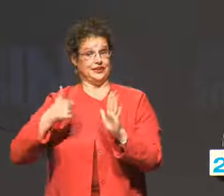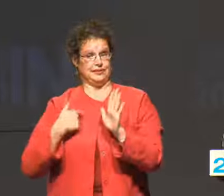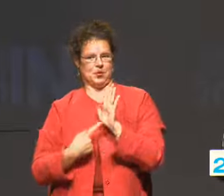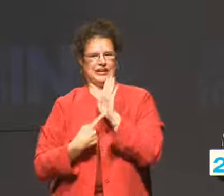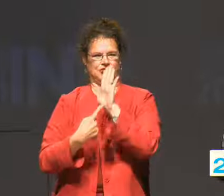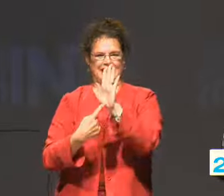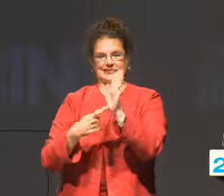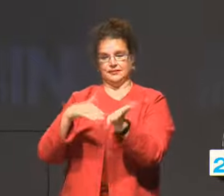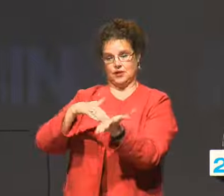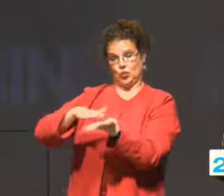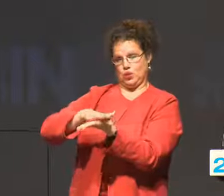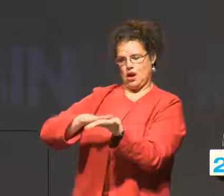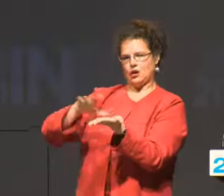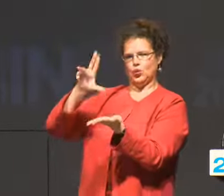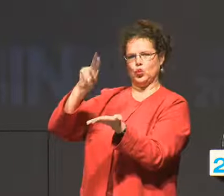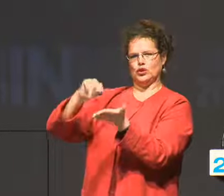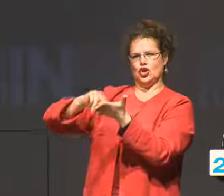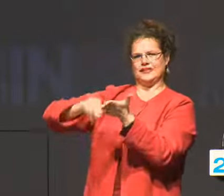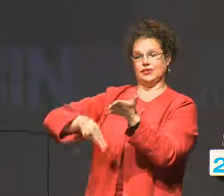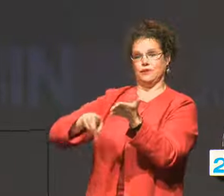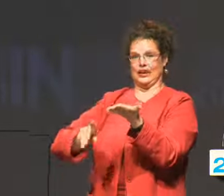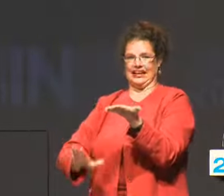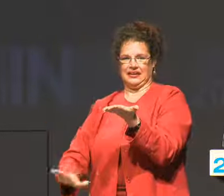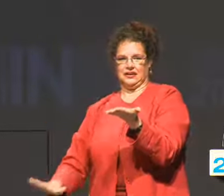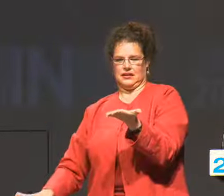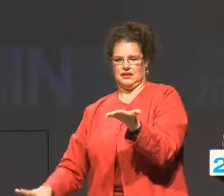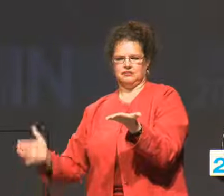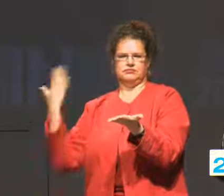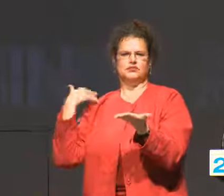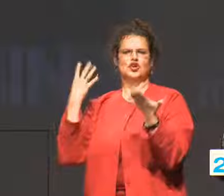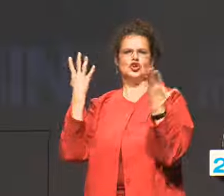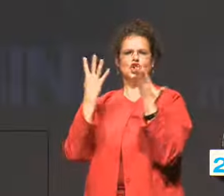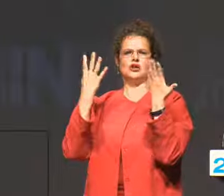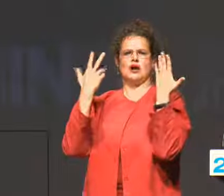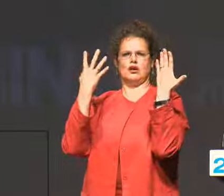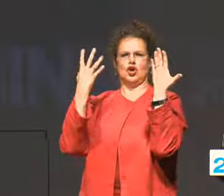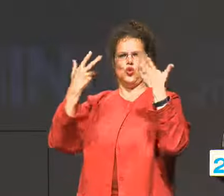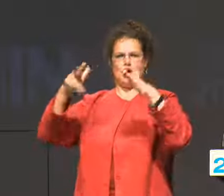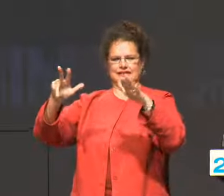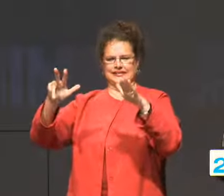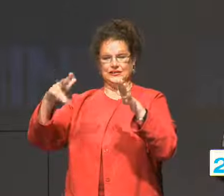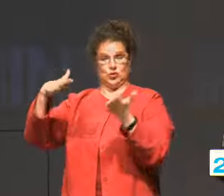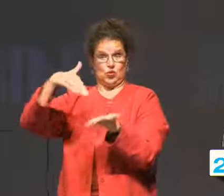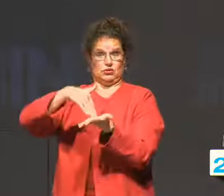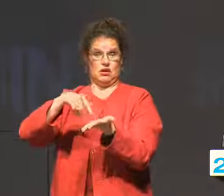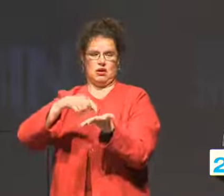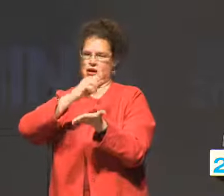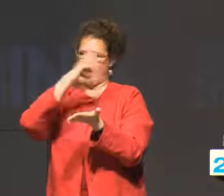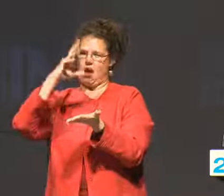Ich werde dann auch noch auf gewisse Grundlagen hinweisen. Eine ganz wichtige Grundlage ist die